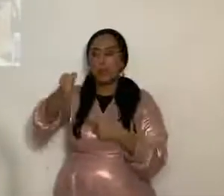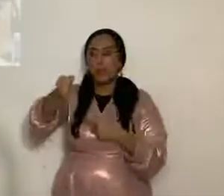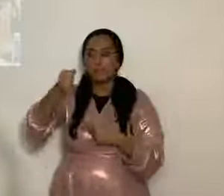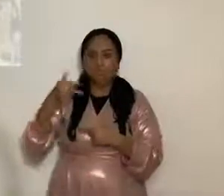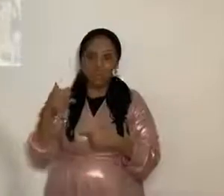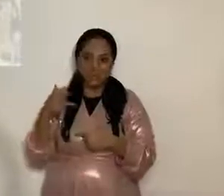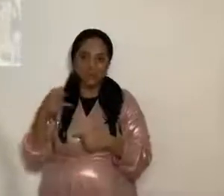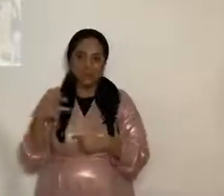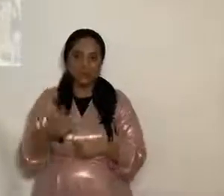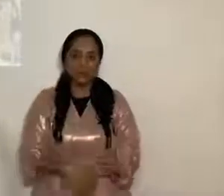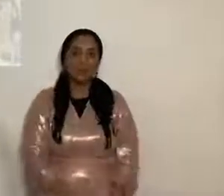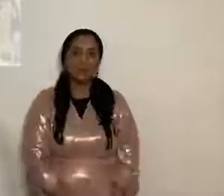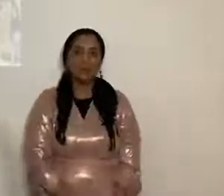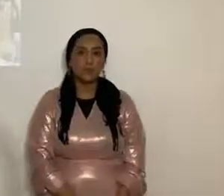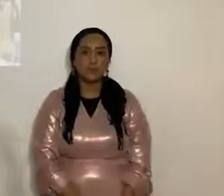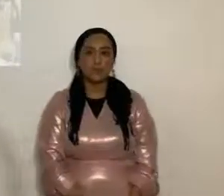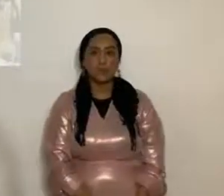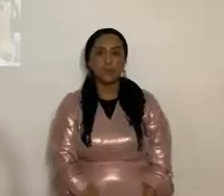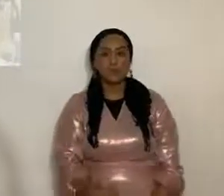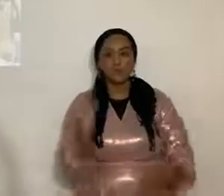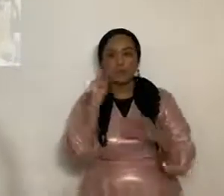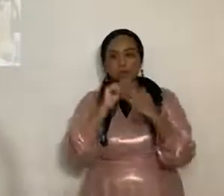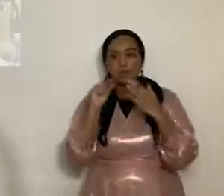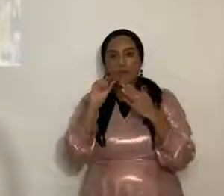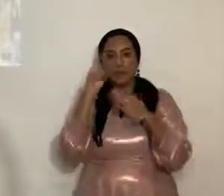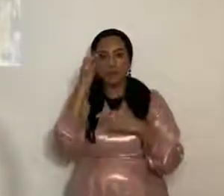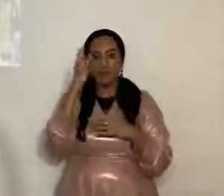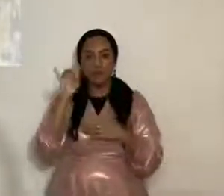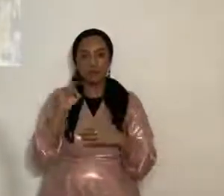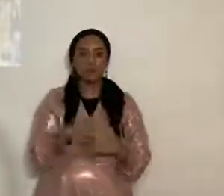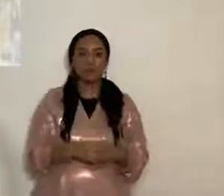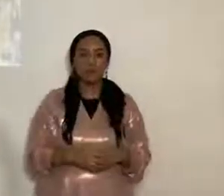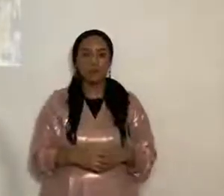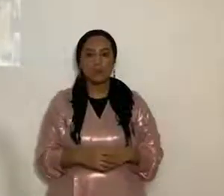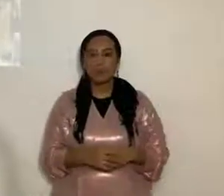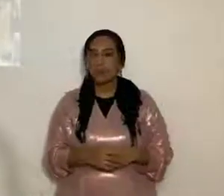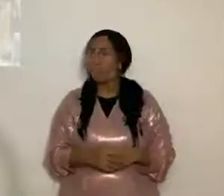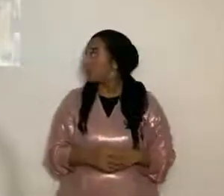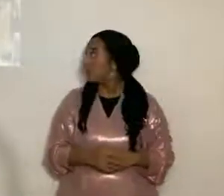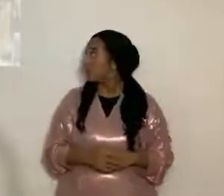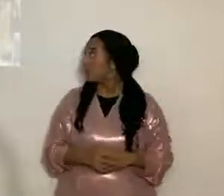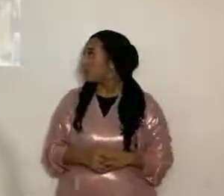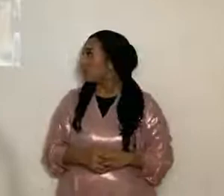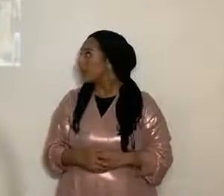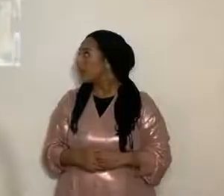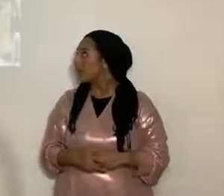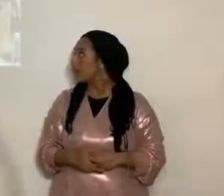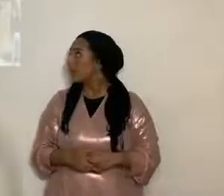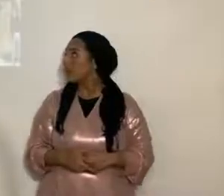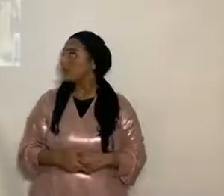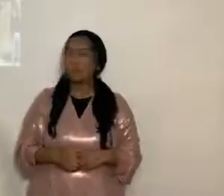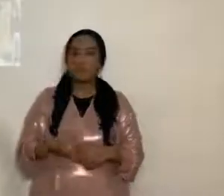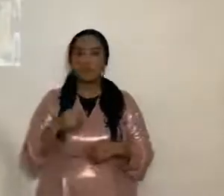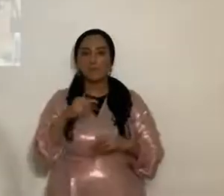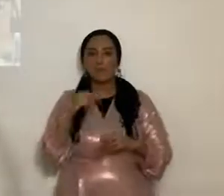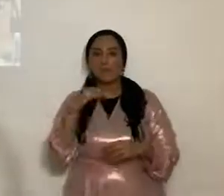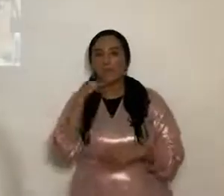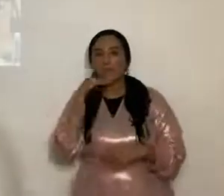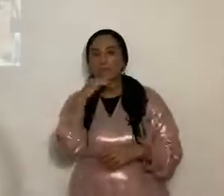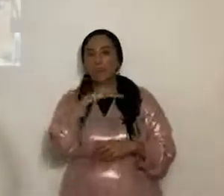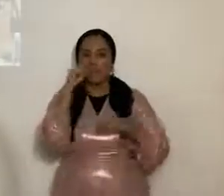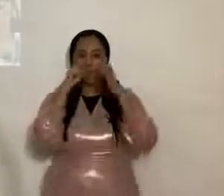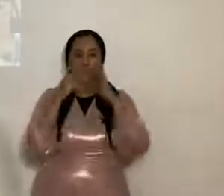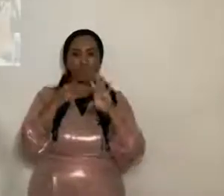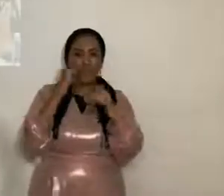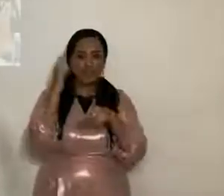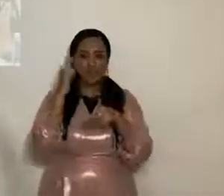el camino donde fueres. Verso 18. Y el otro, el profeta que vimos aquí, el profeta apóstata, atención,